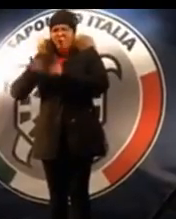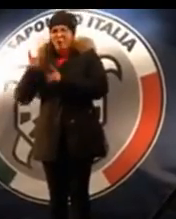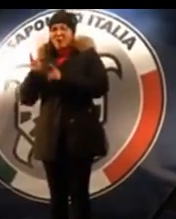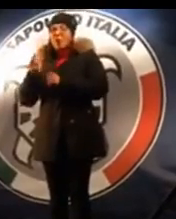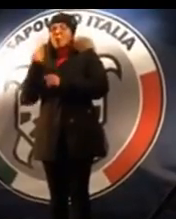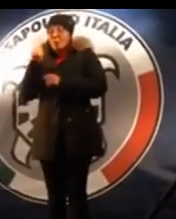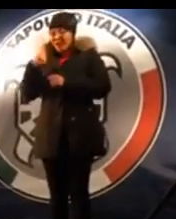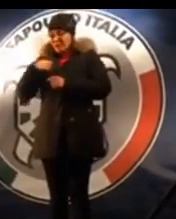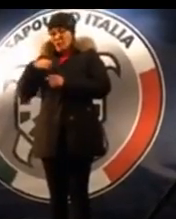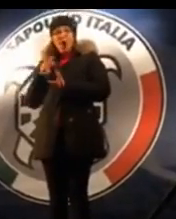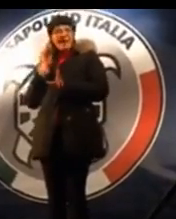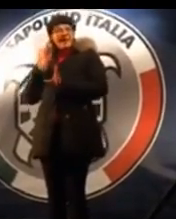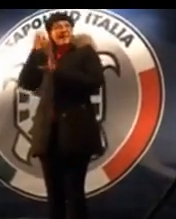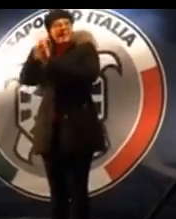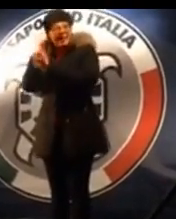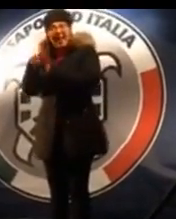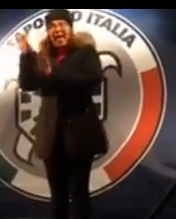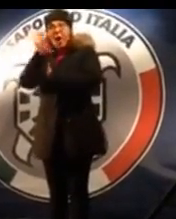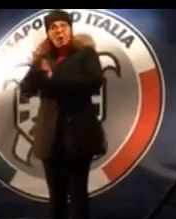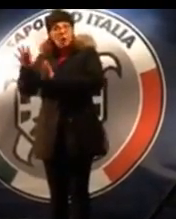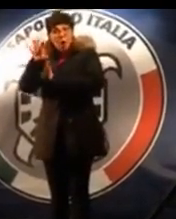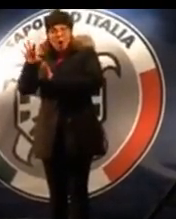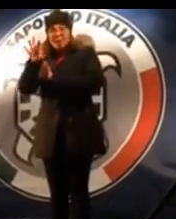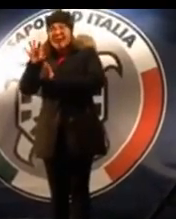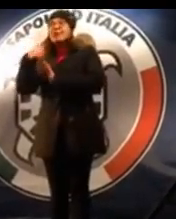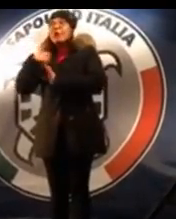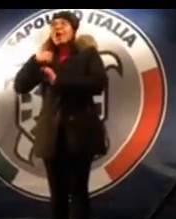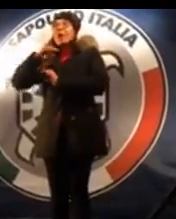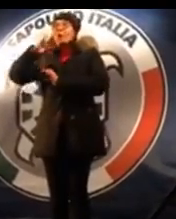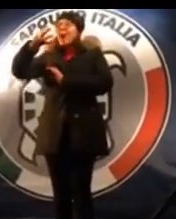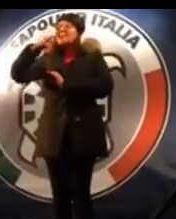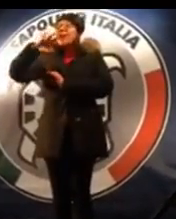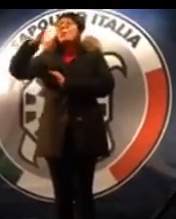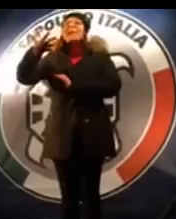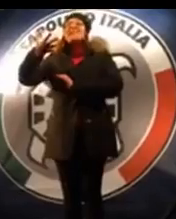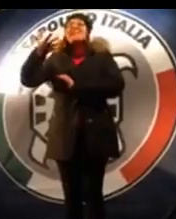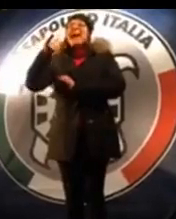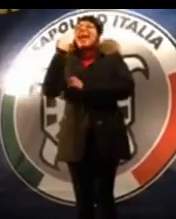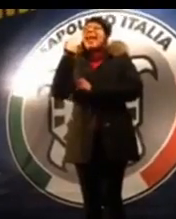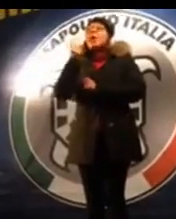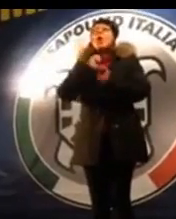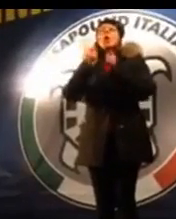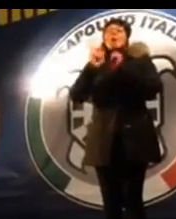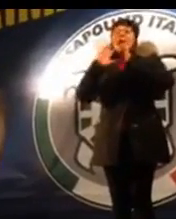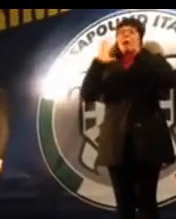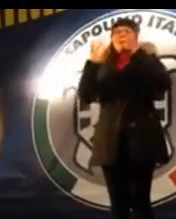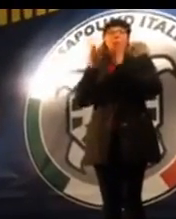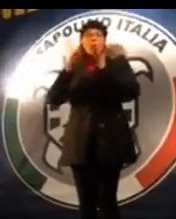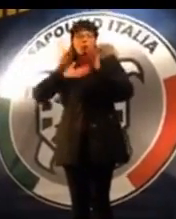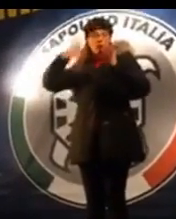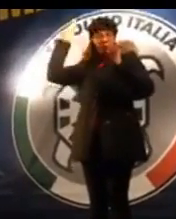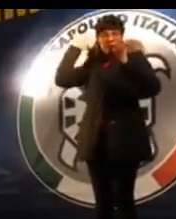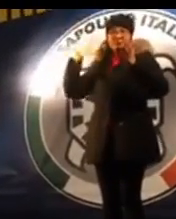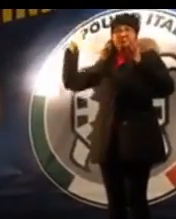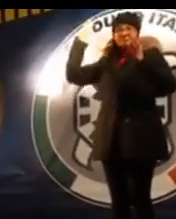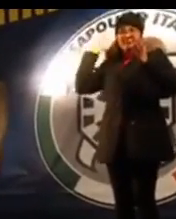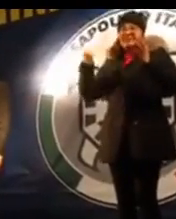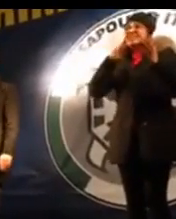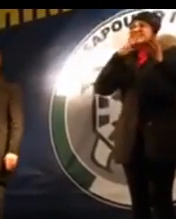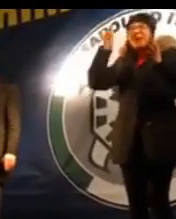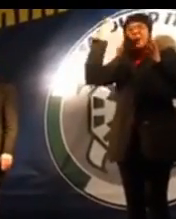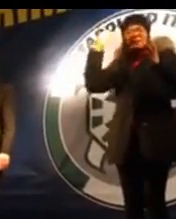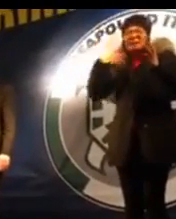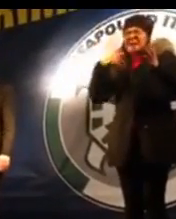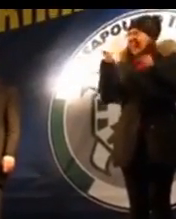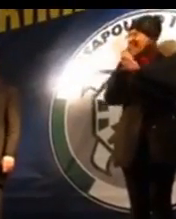nell'Unione Europea e nell'euro noi eravamo la quarta, la quinta economia del mondo, un posto dove fare quelle cose che ho detto prima era la normalità per